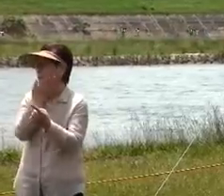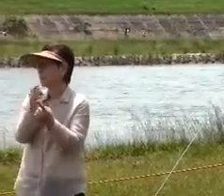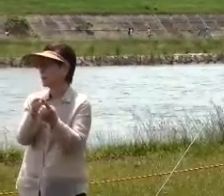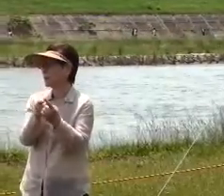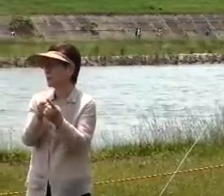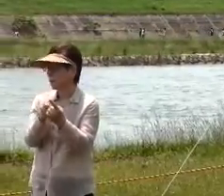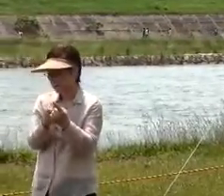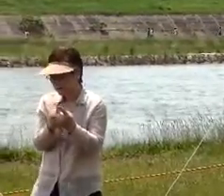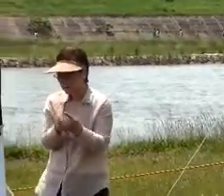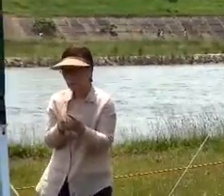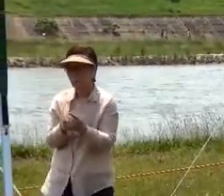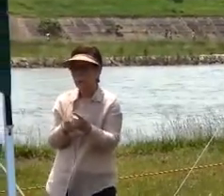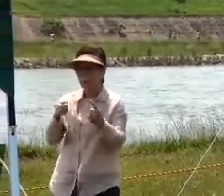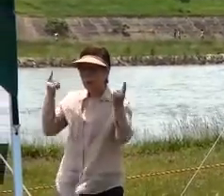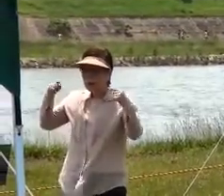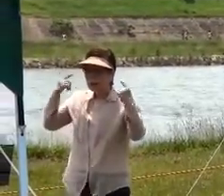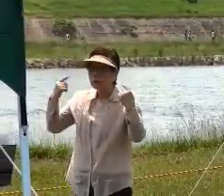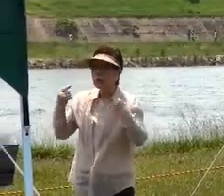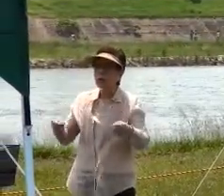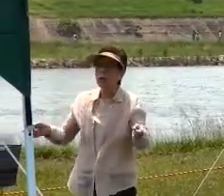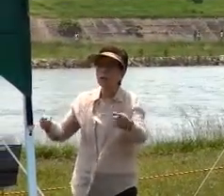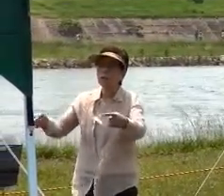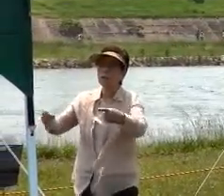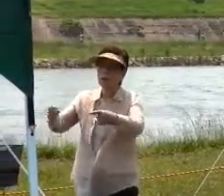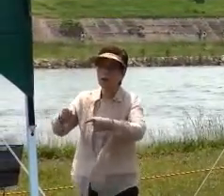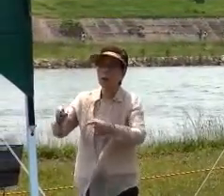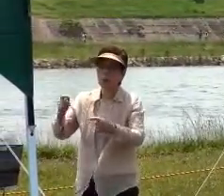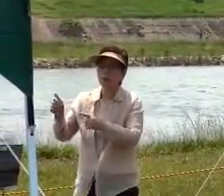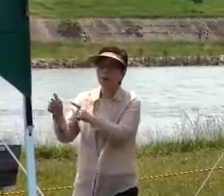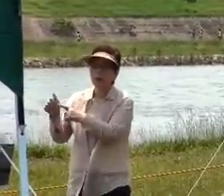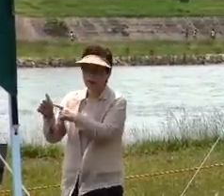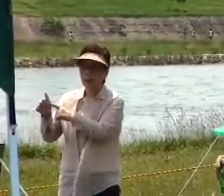羊飼いはその一匹のために命をかけて